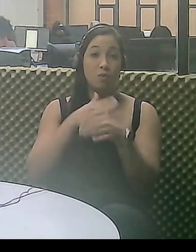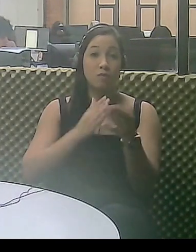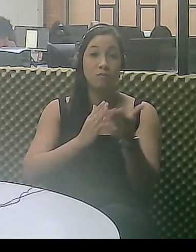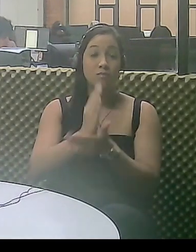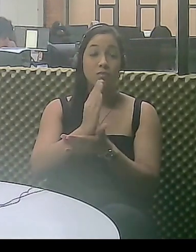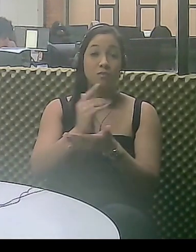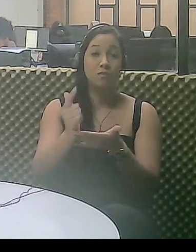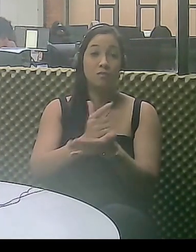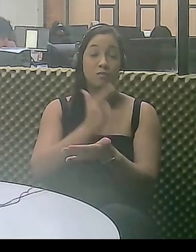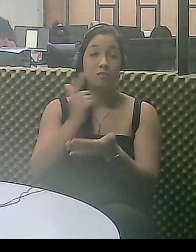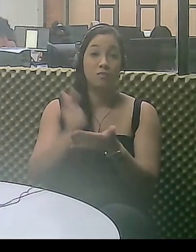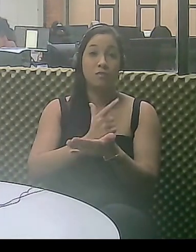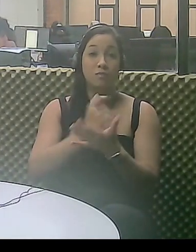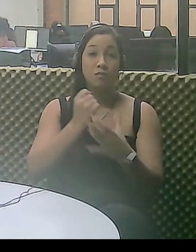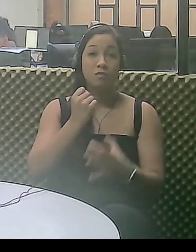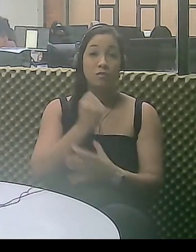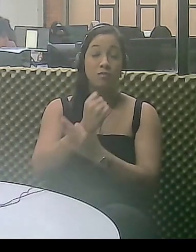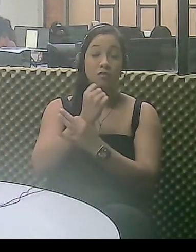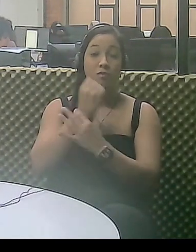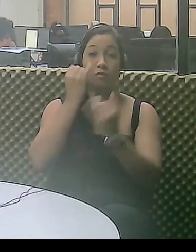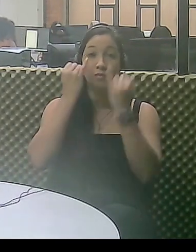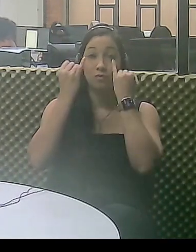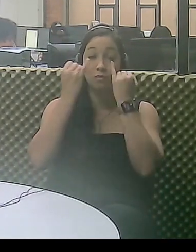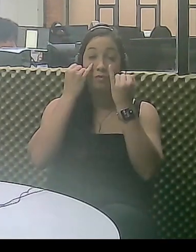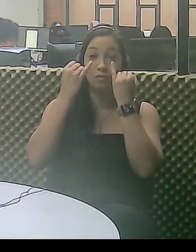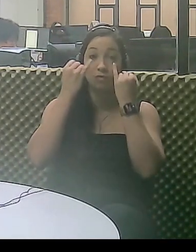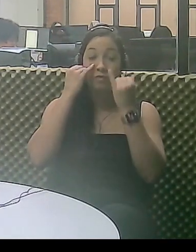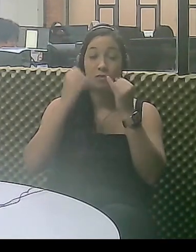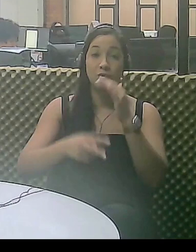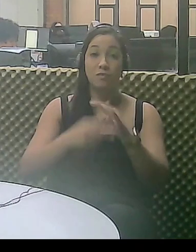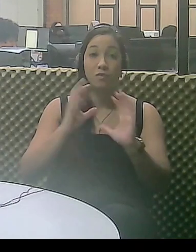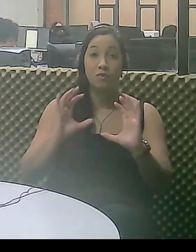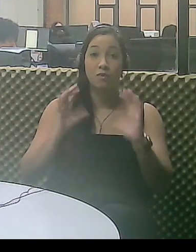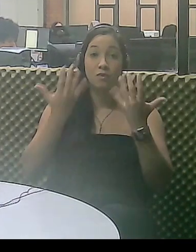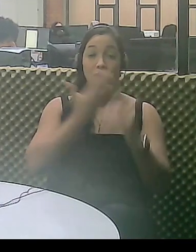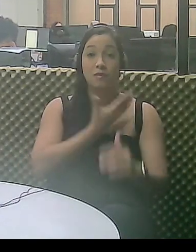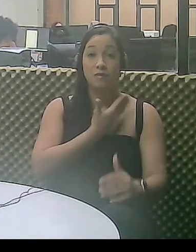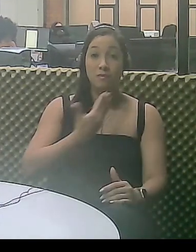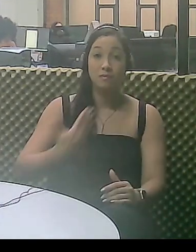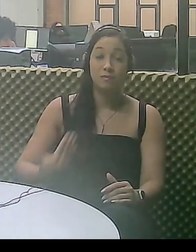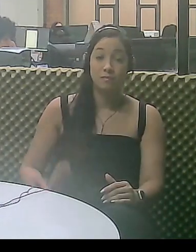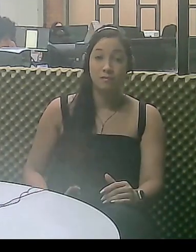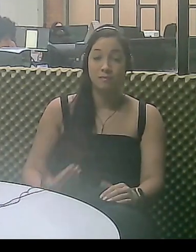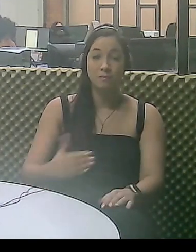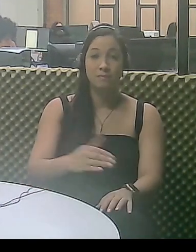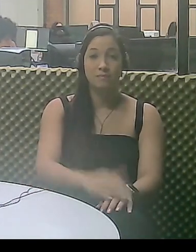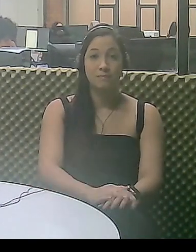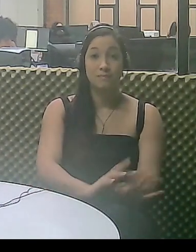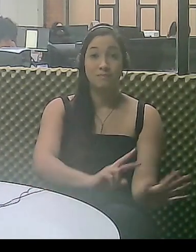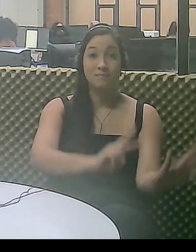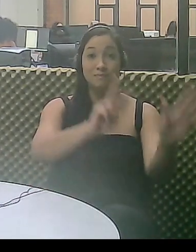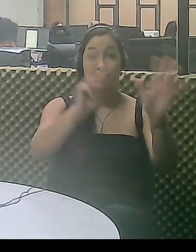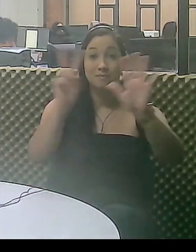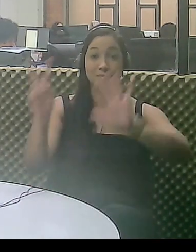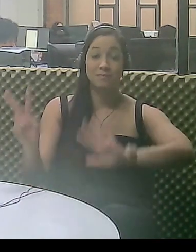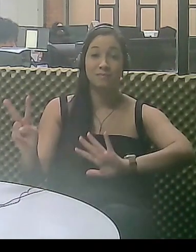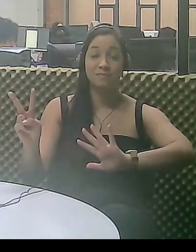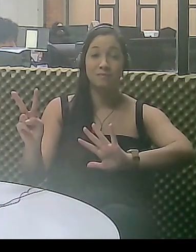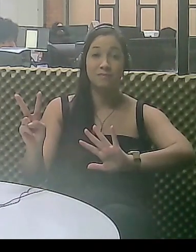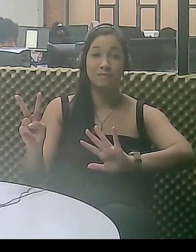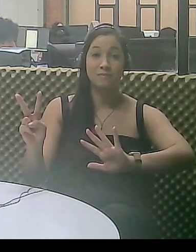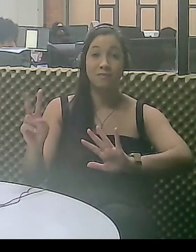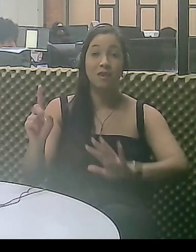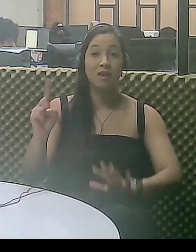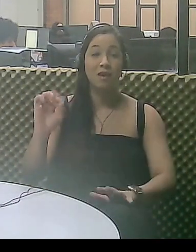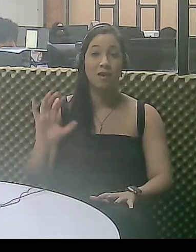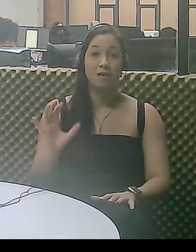cartilha da Lei Geral de Proteção de Dados e segundo Fórum de Governança Pública. A Semana de Governança Pública é